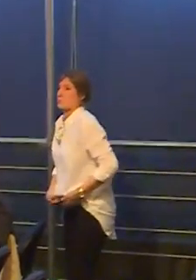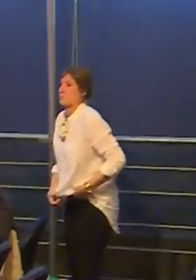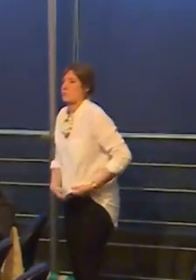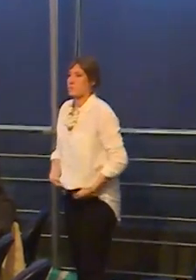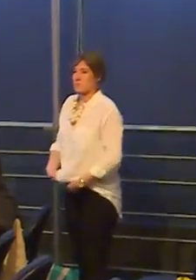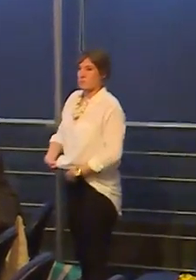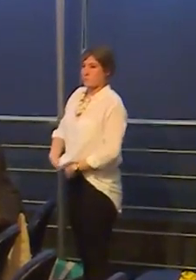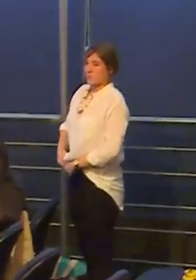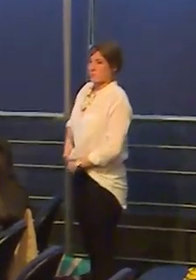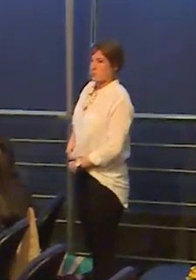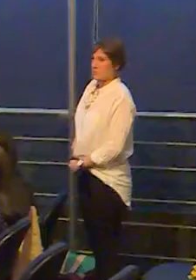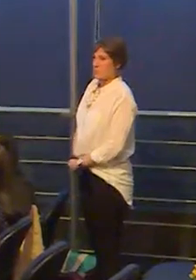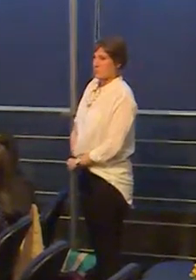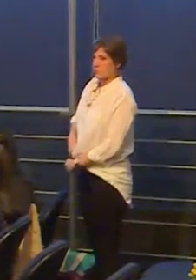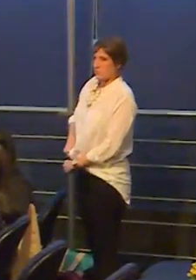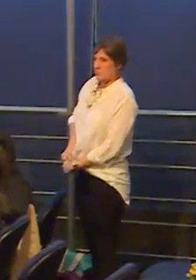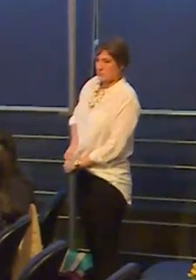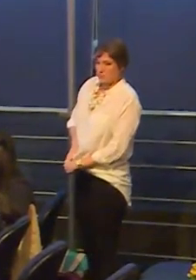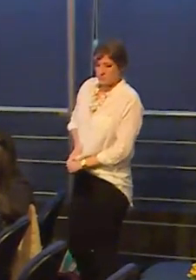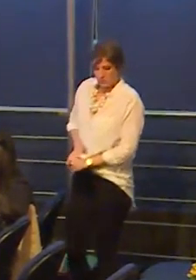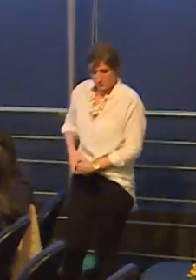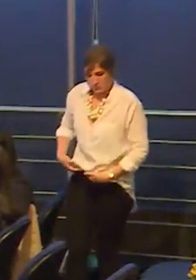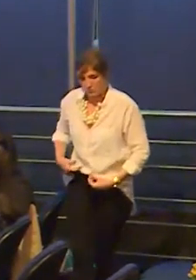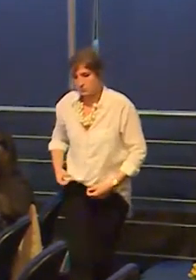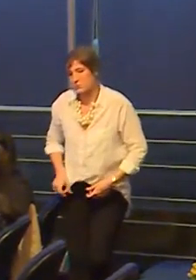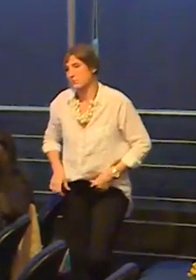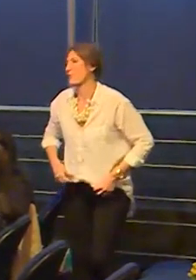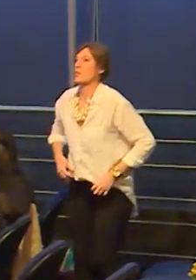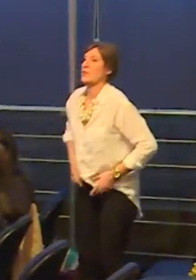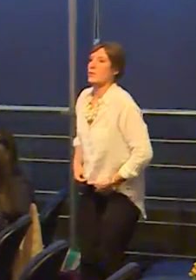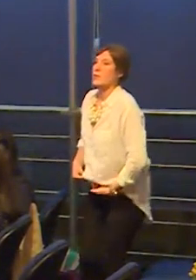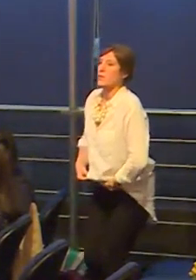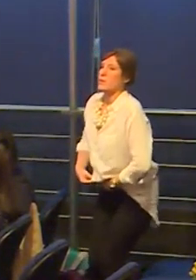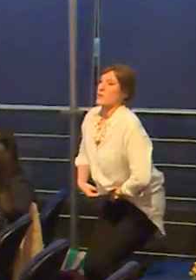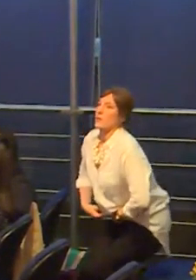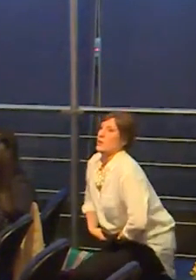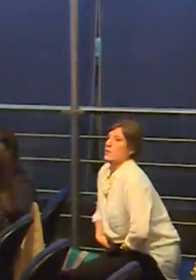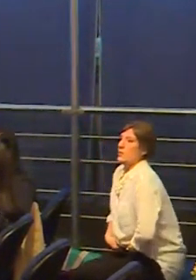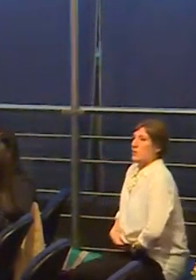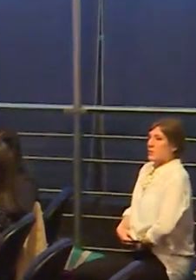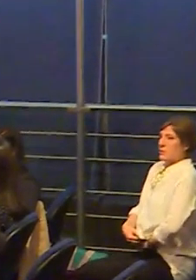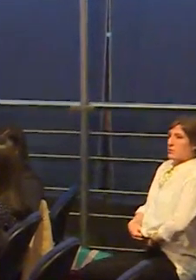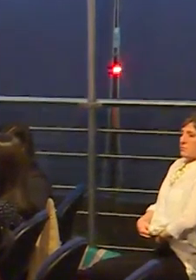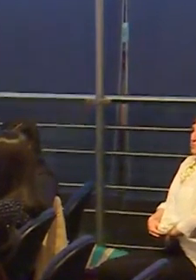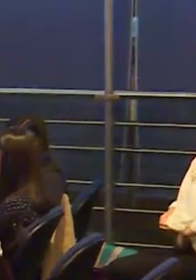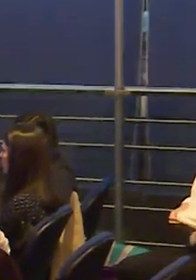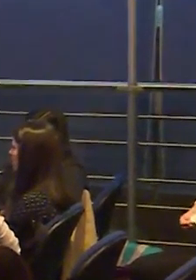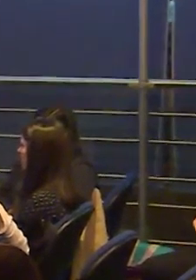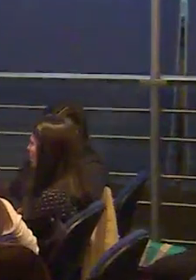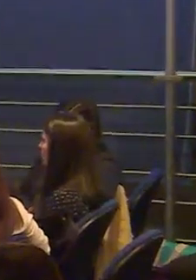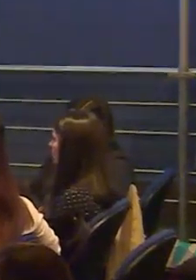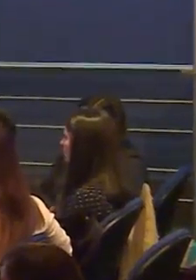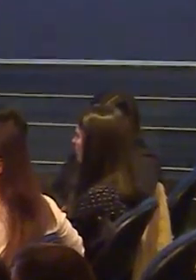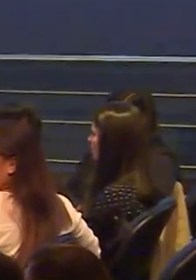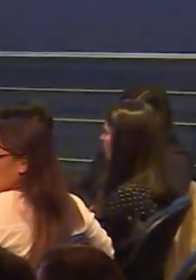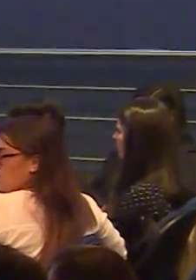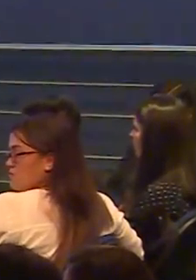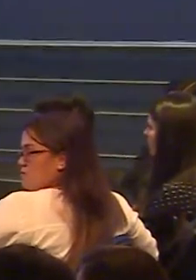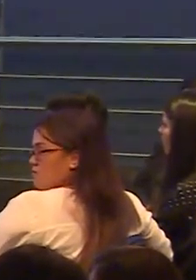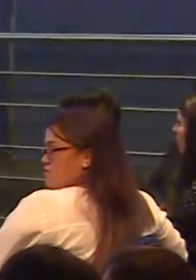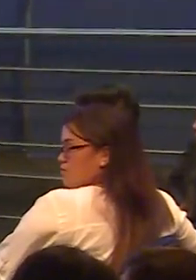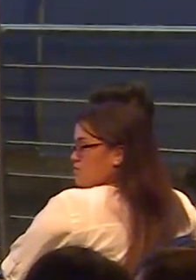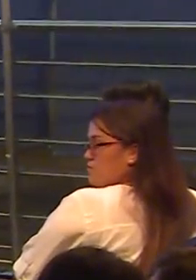Bueno, viendo el proceso que llevaron en la fundación, fue excelente, muy bueno, y los esfuerzos que hicieron, porque pues es algo difícil, complicado, como